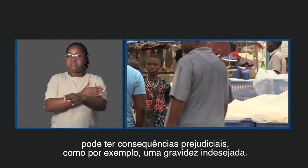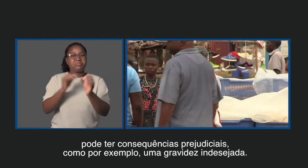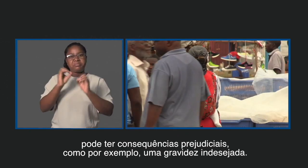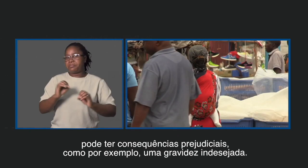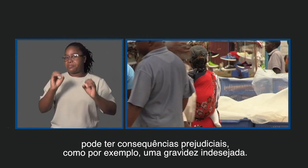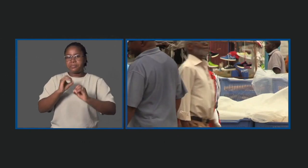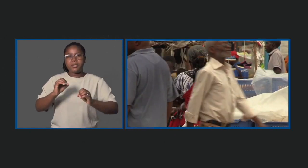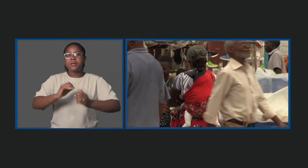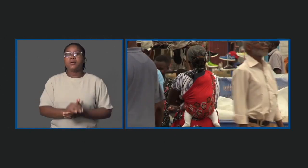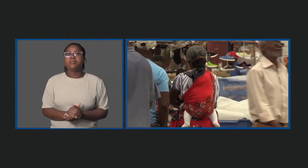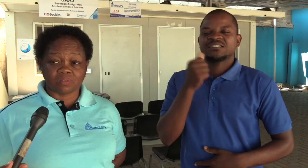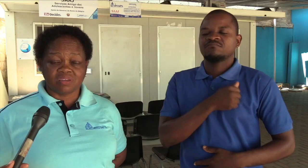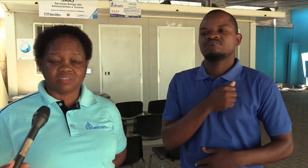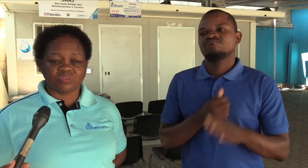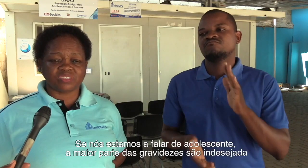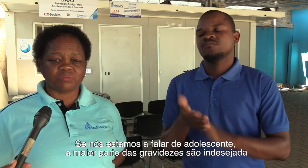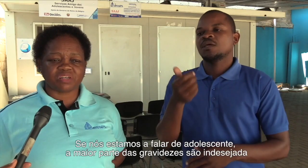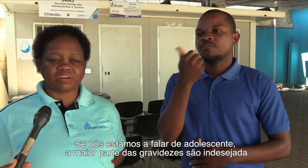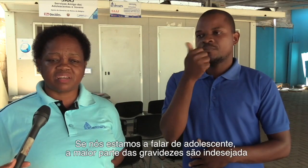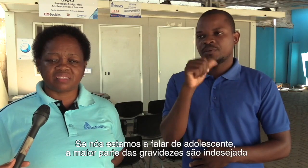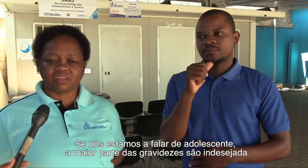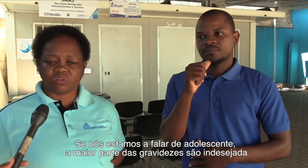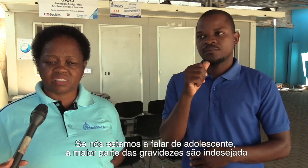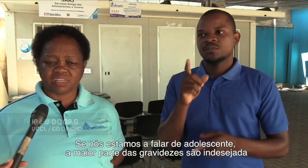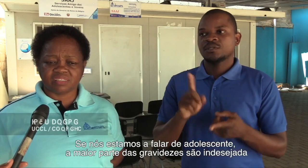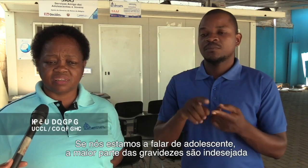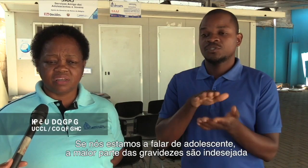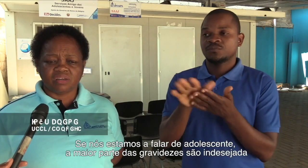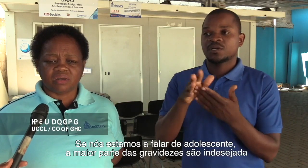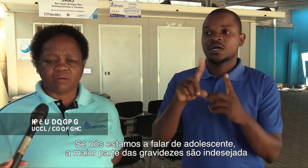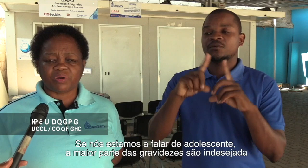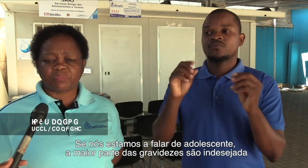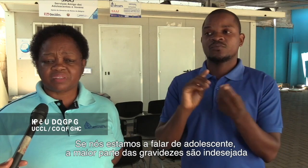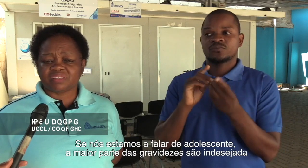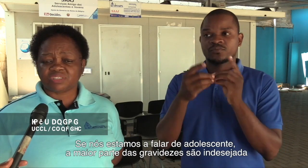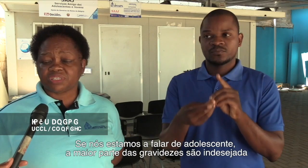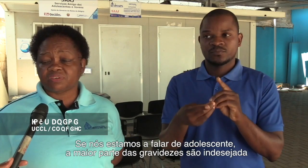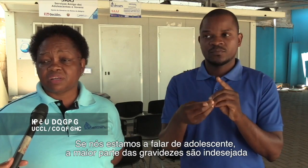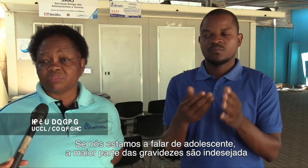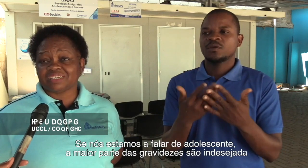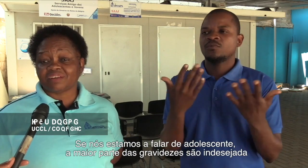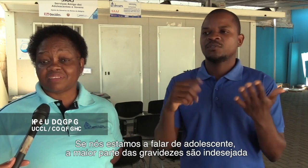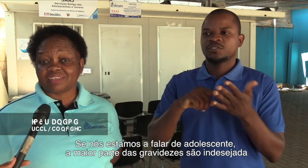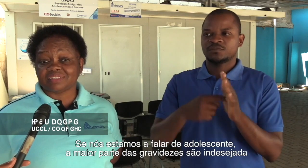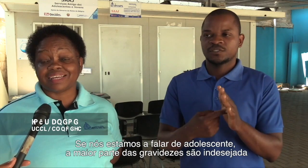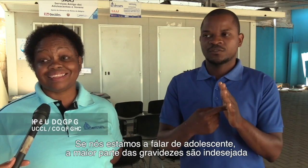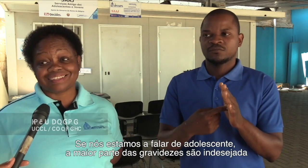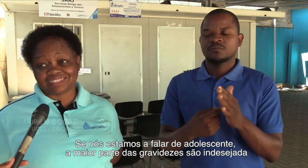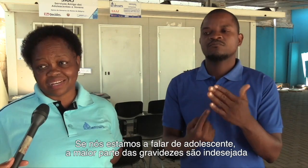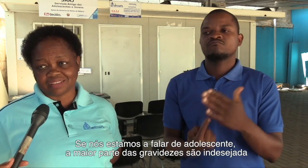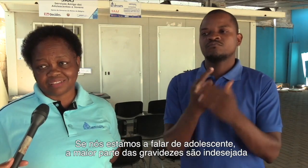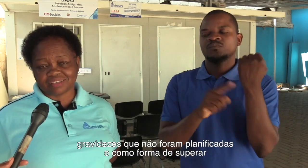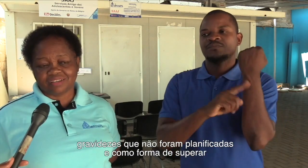gravidez indesejada. Se nós estamos a falar de adolescente, a maior parte das vezes falamos de gravidezes